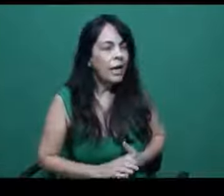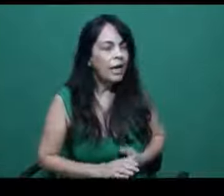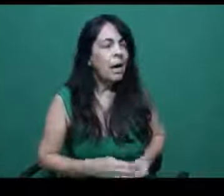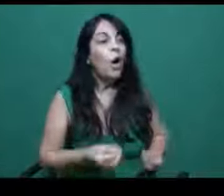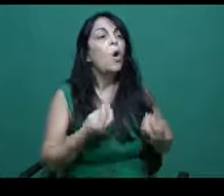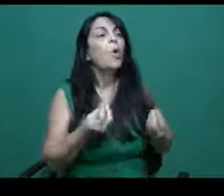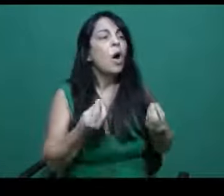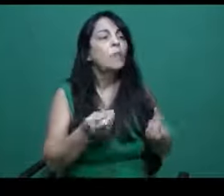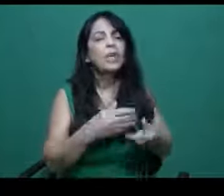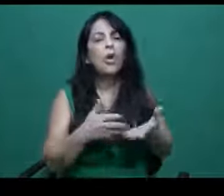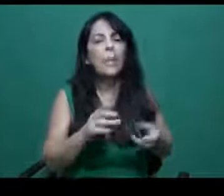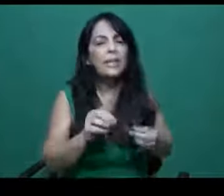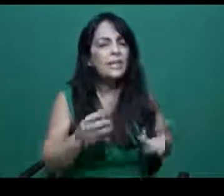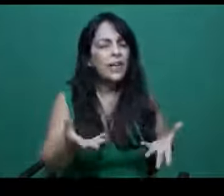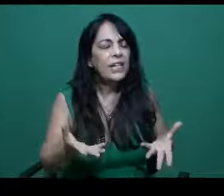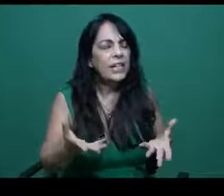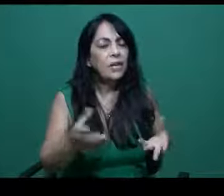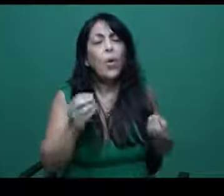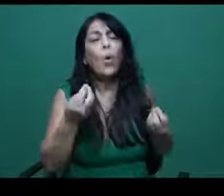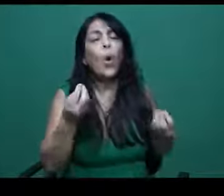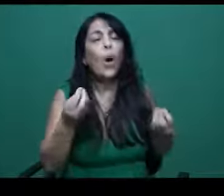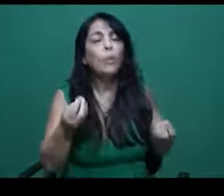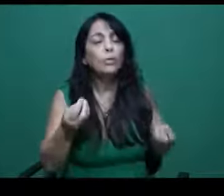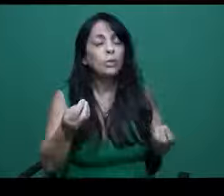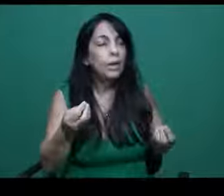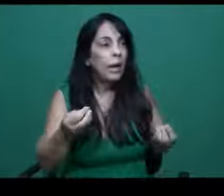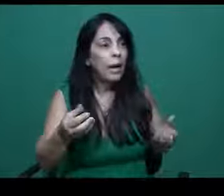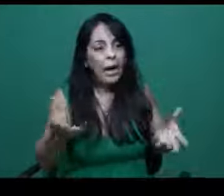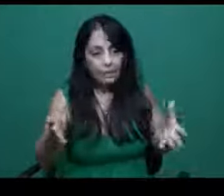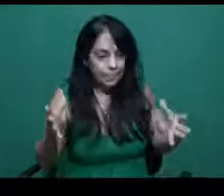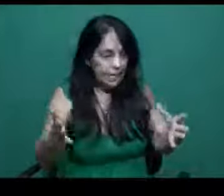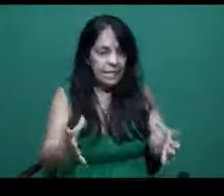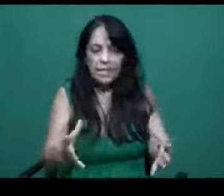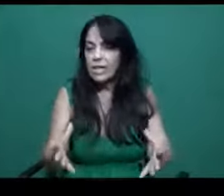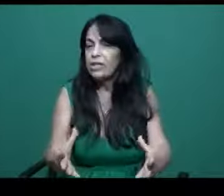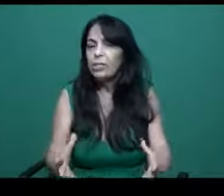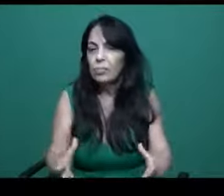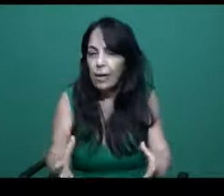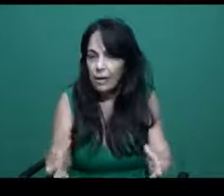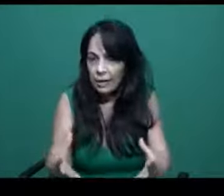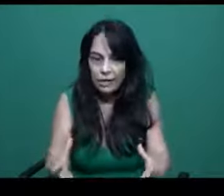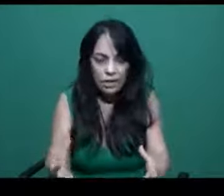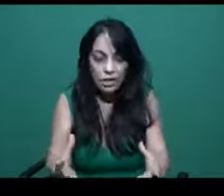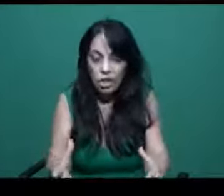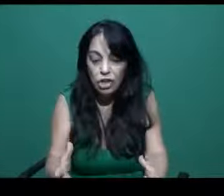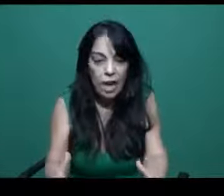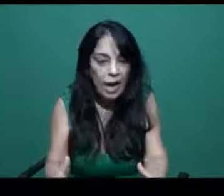Agora, como que começa a fazer? Como? Precisa de uma